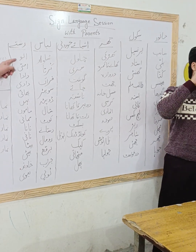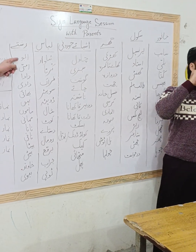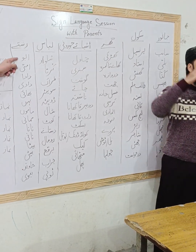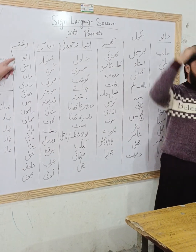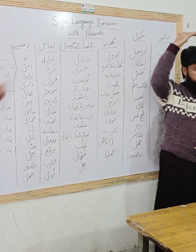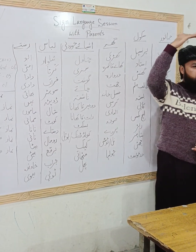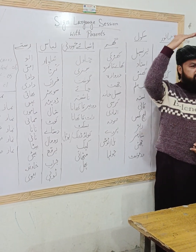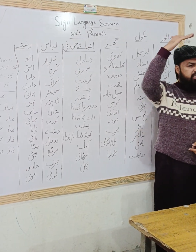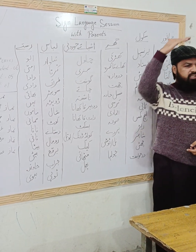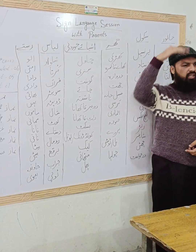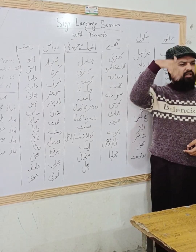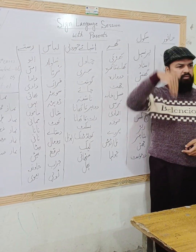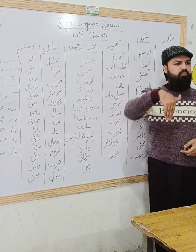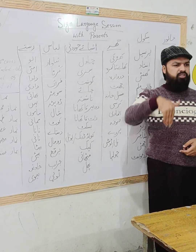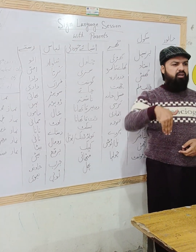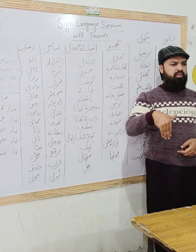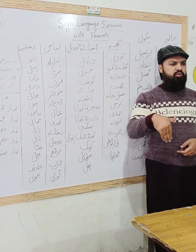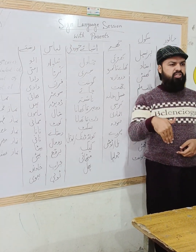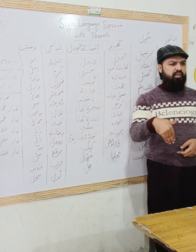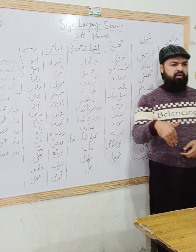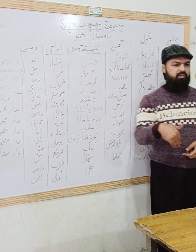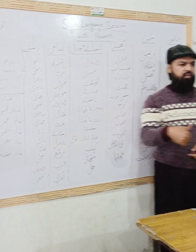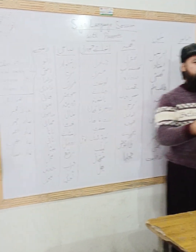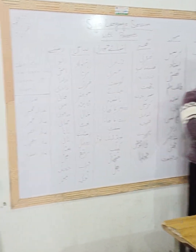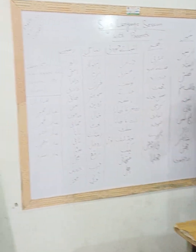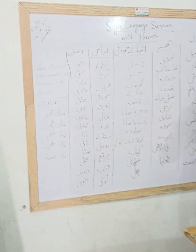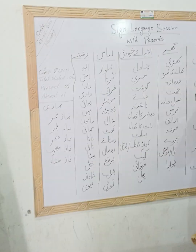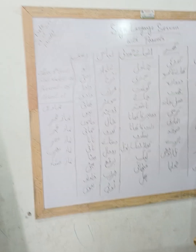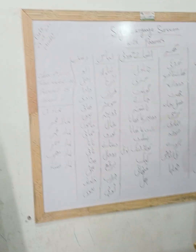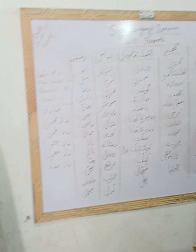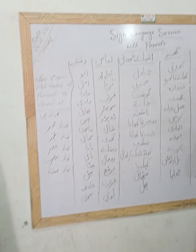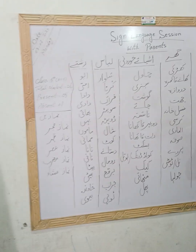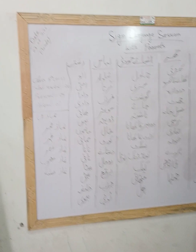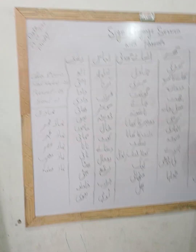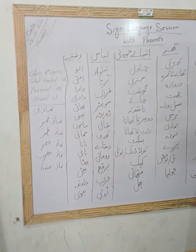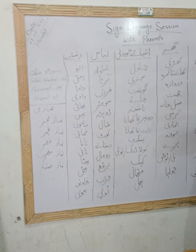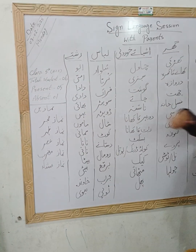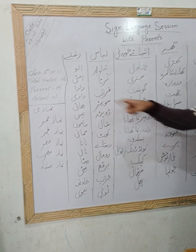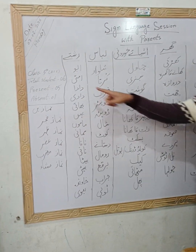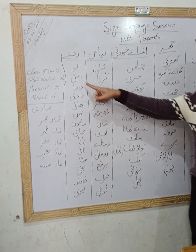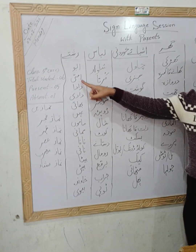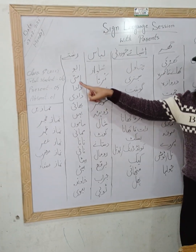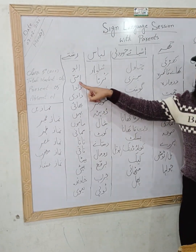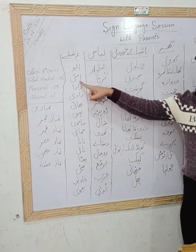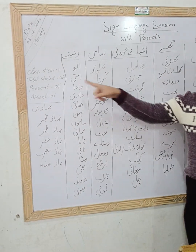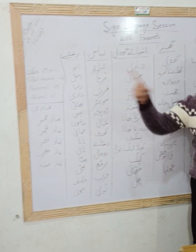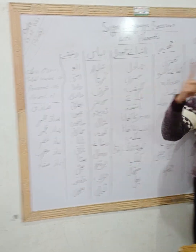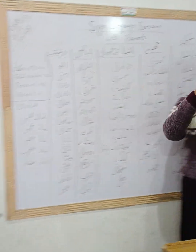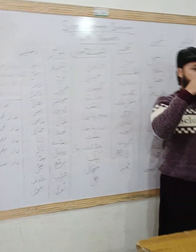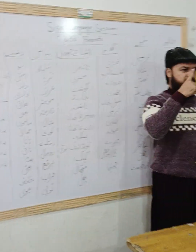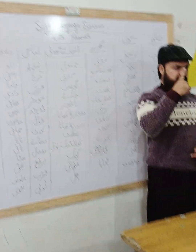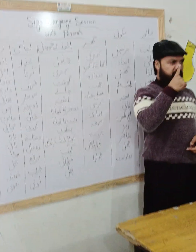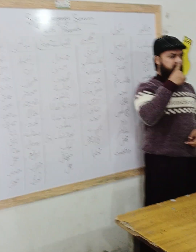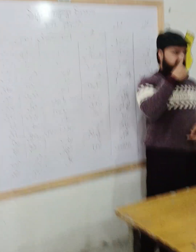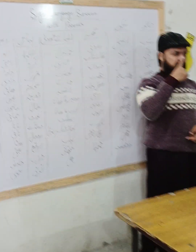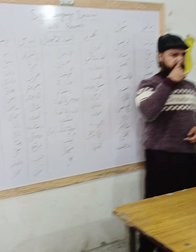इस तरह भी किया जाता है, लेकिन पंजाब का जो इशारा है वो है अब्बू का, ये इशारा चलता है। अब ये अम्मी है वो इस तरह खवातीन का